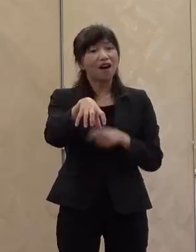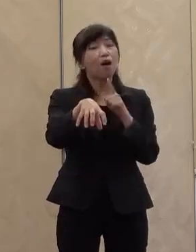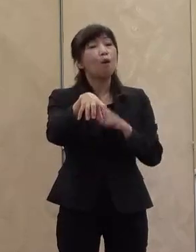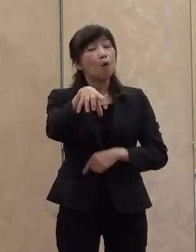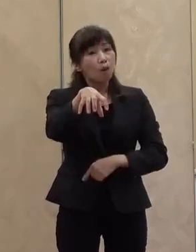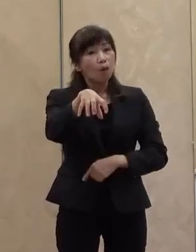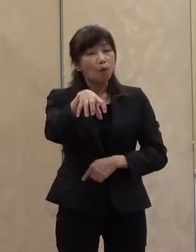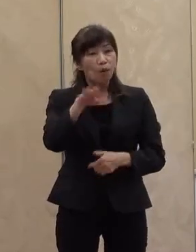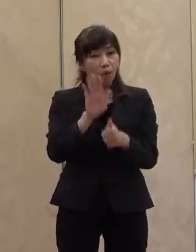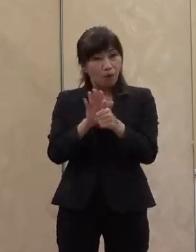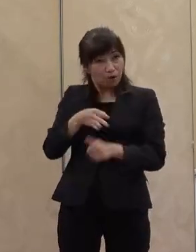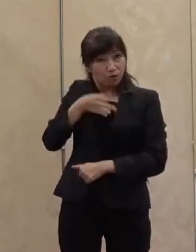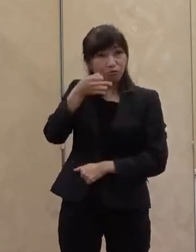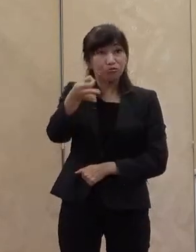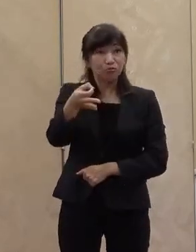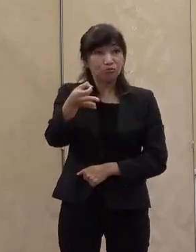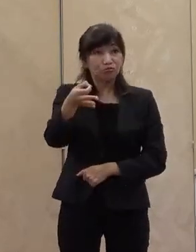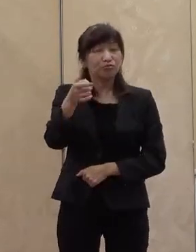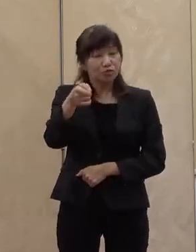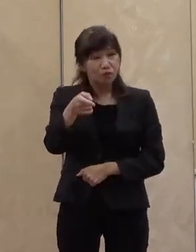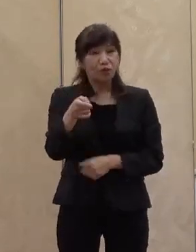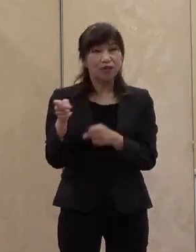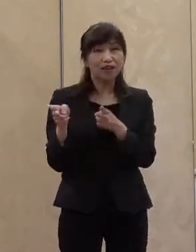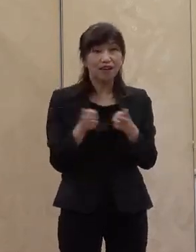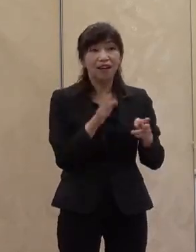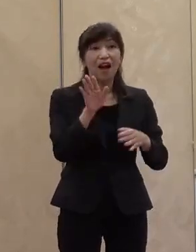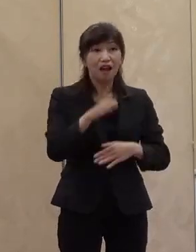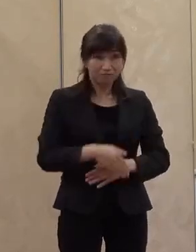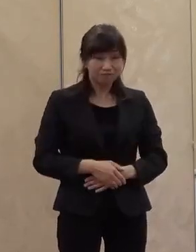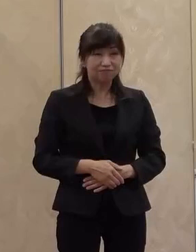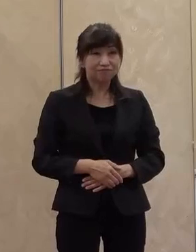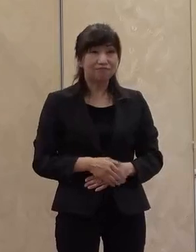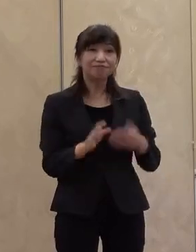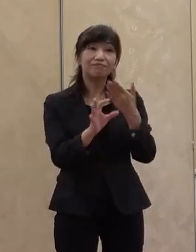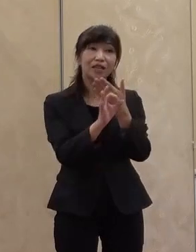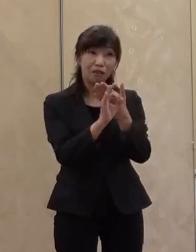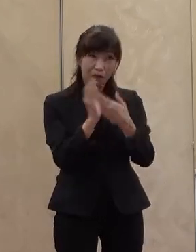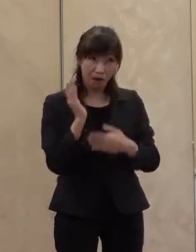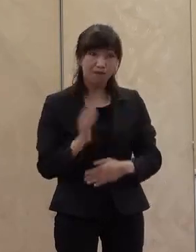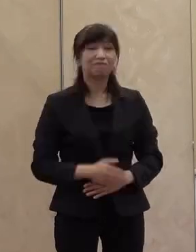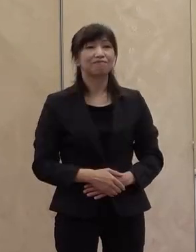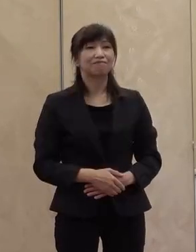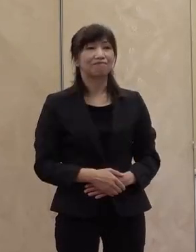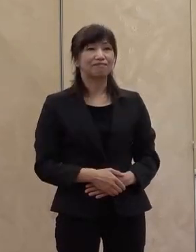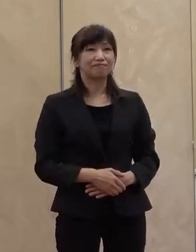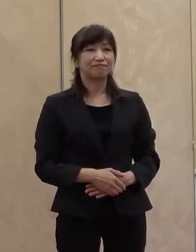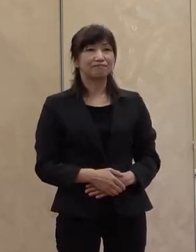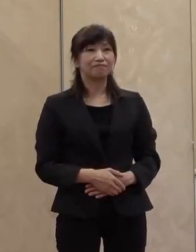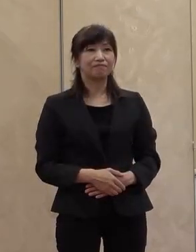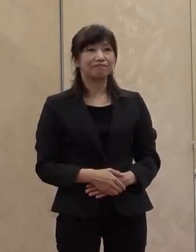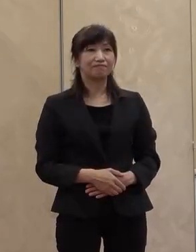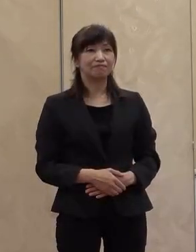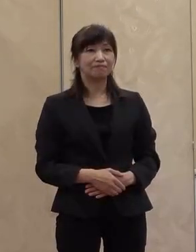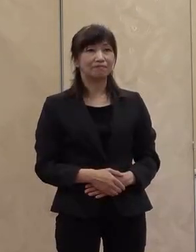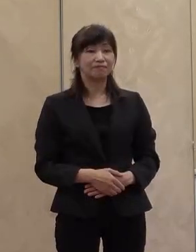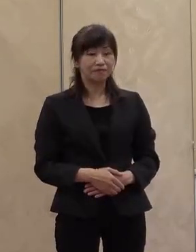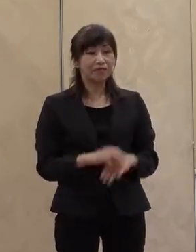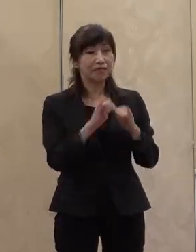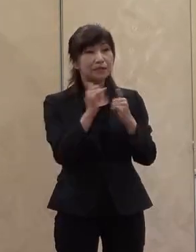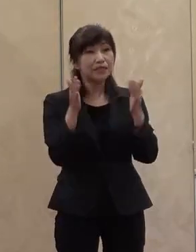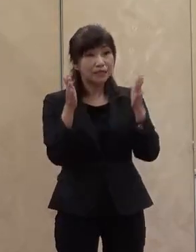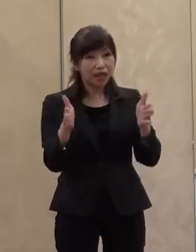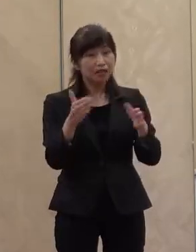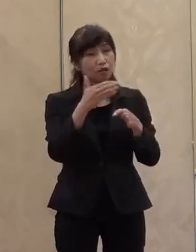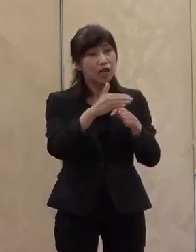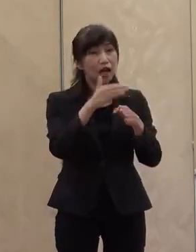そこを補強するという形をやっていきます。具体的に言うとこういうことです。次行ってもらっていいですか。まず民間のサービ